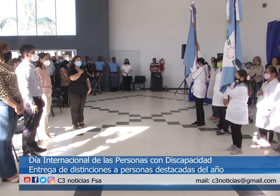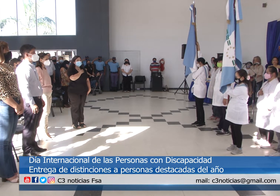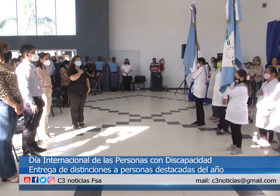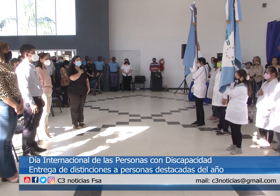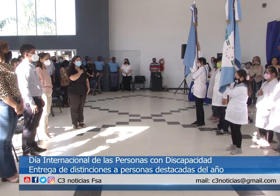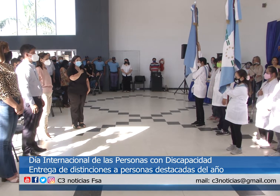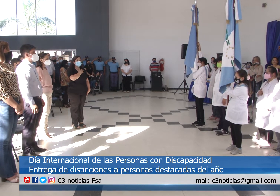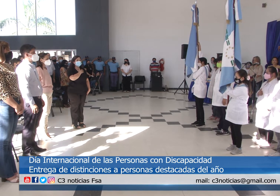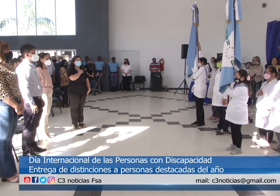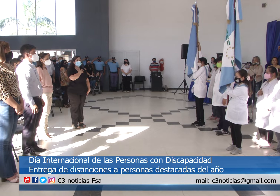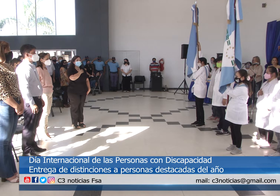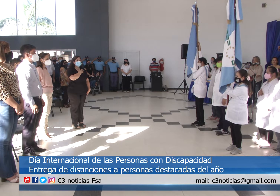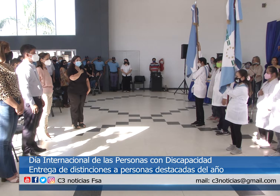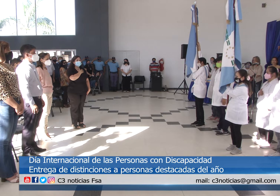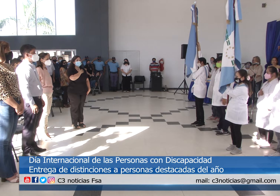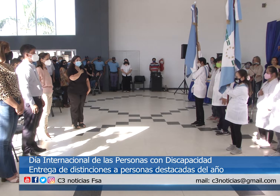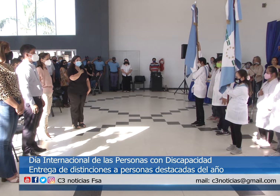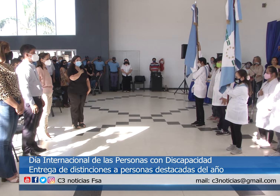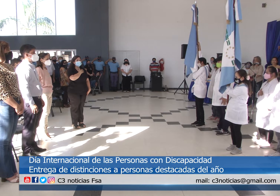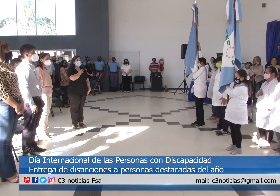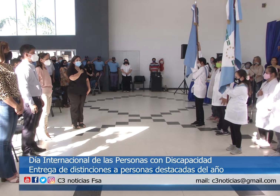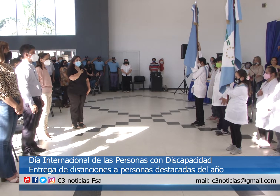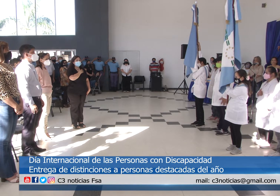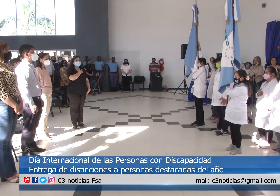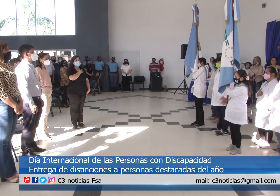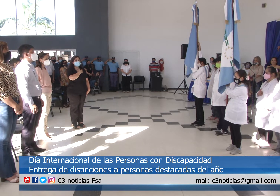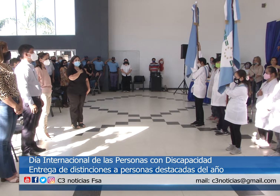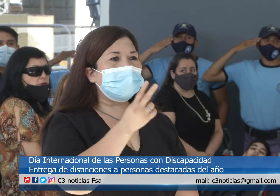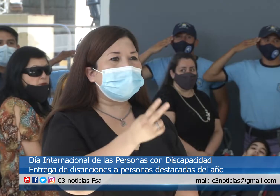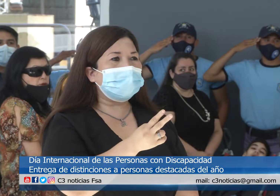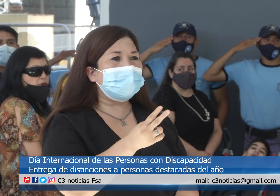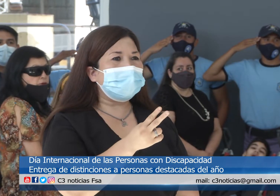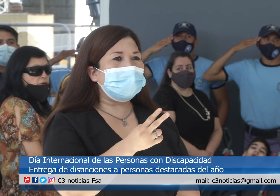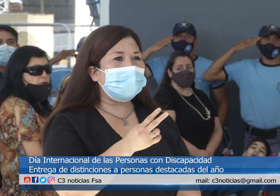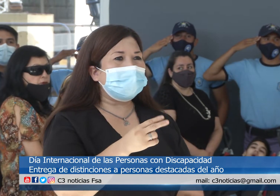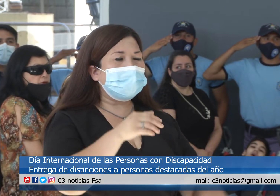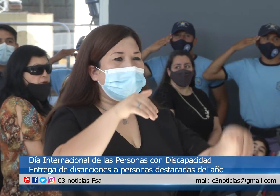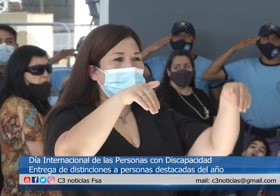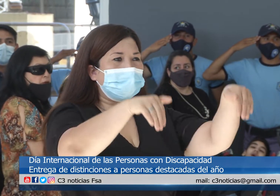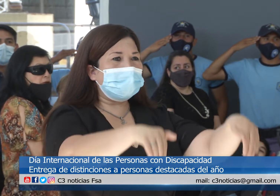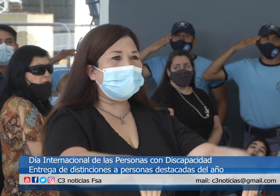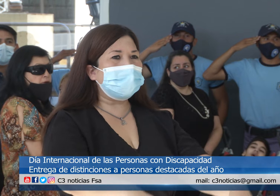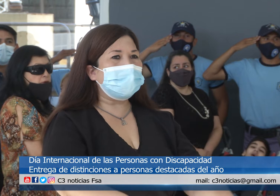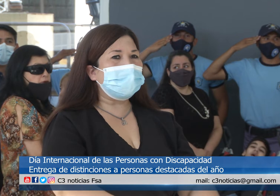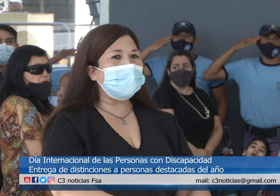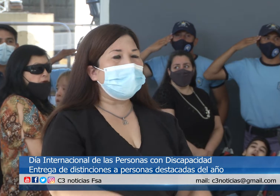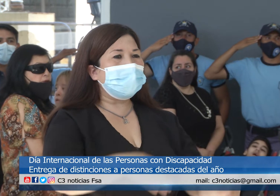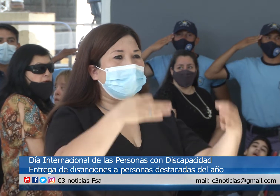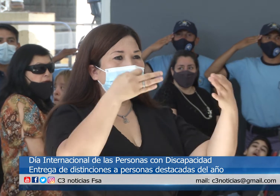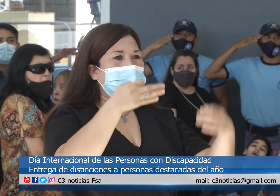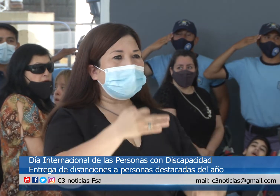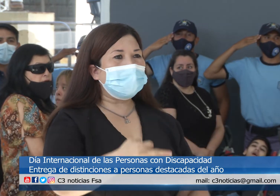las actividades cotidianas. Eso es, ellos están hoy, reconocemos a los protagonistas. Y en segundo lugar, a